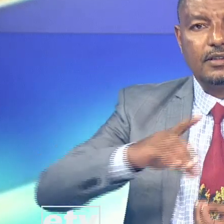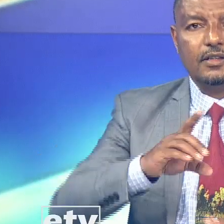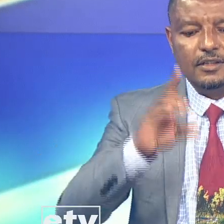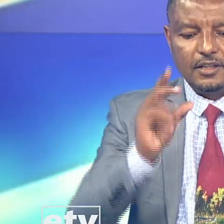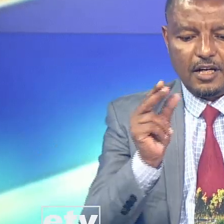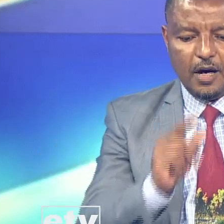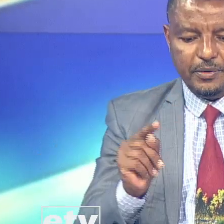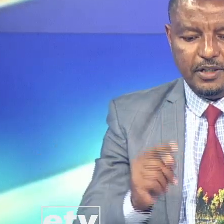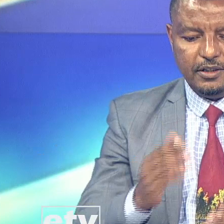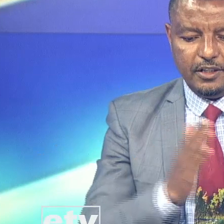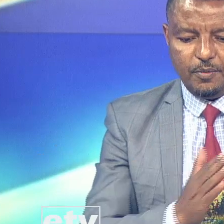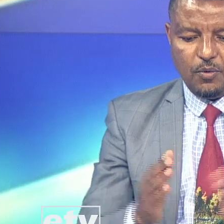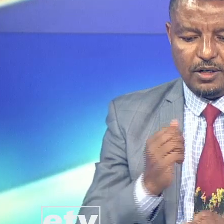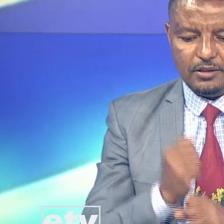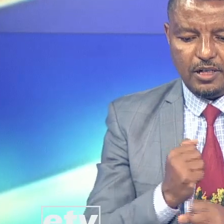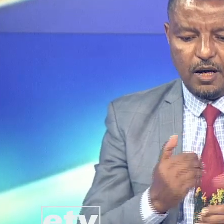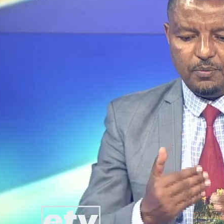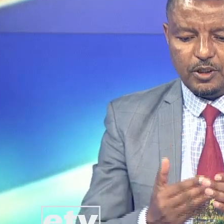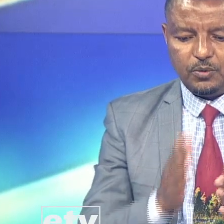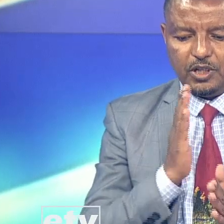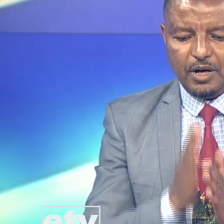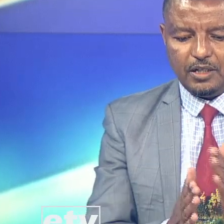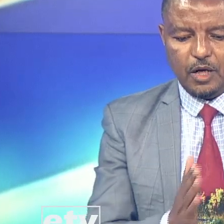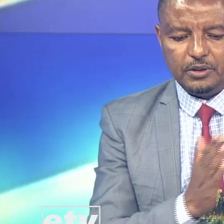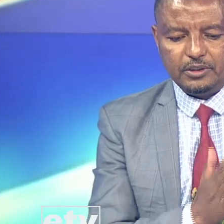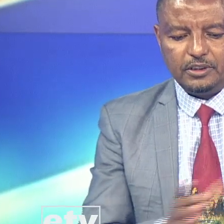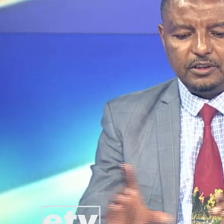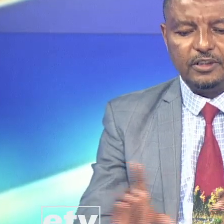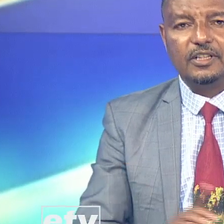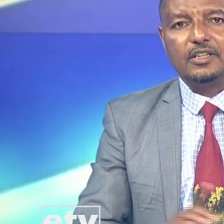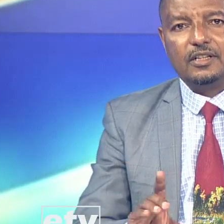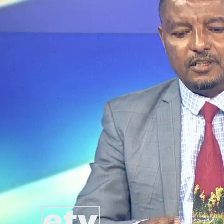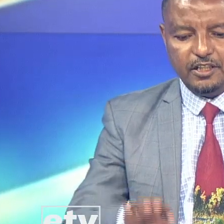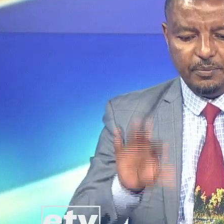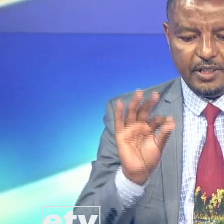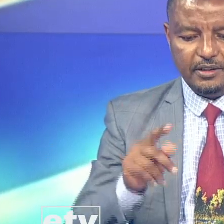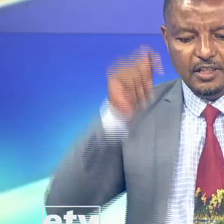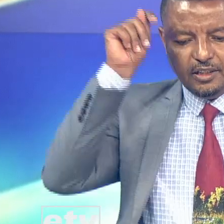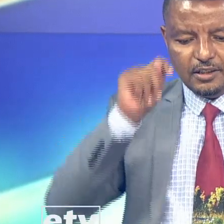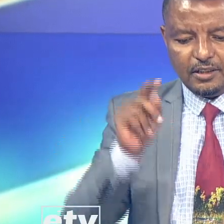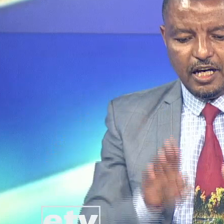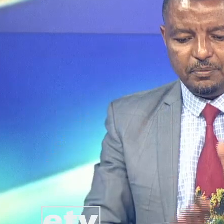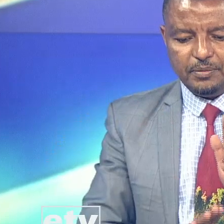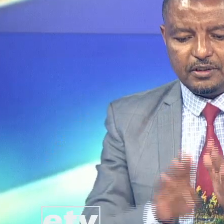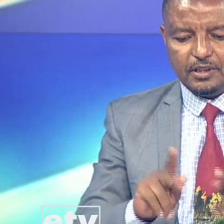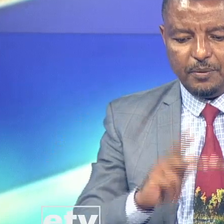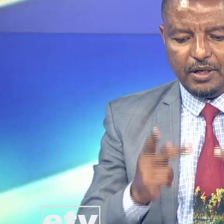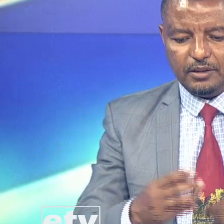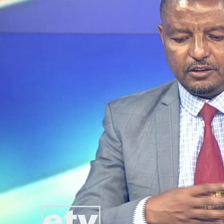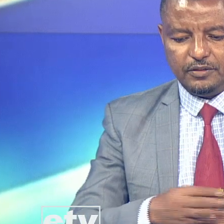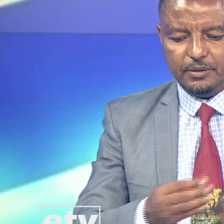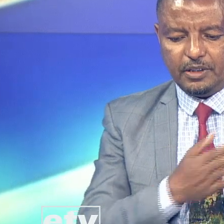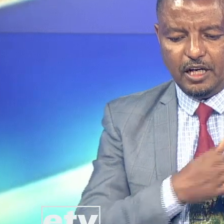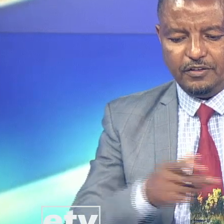የትግራይ ክልል ካቢኔን የማዋቀር ስራ በቅርቡ ለማከናወን ዝግጅት እየተደረገ እንደሚገኝ የትግራይ ብልጽግና